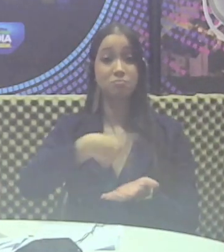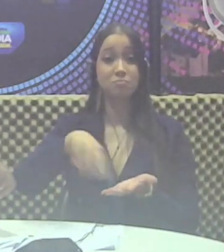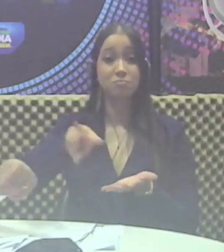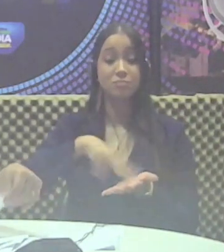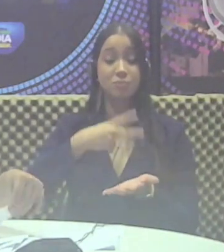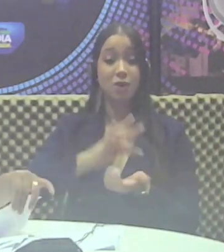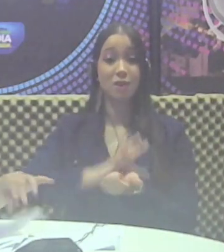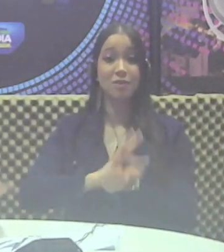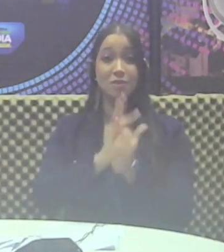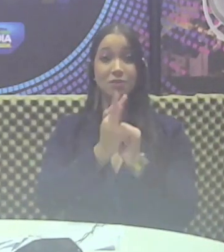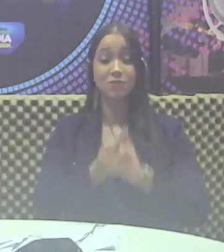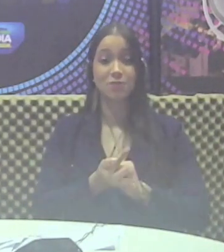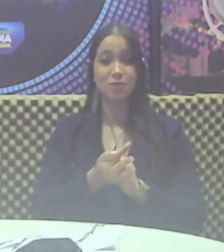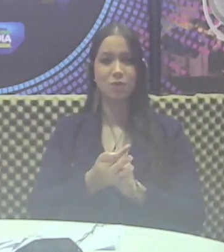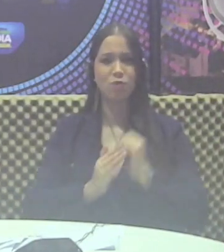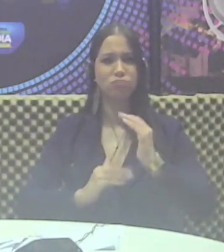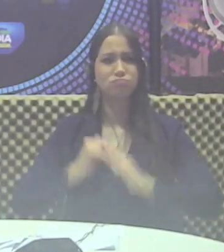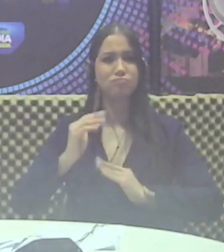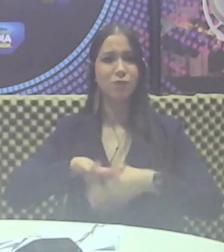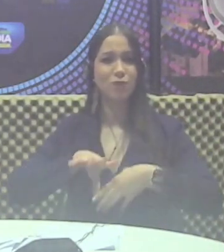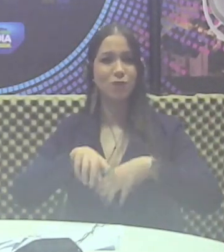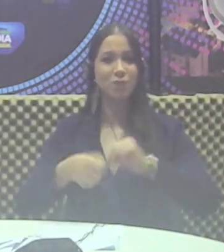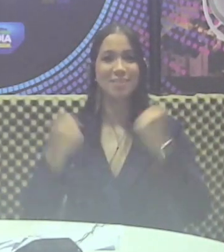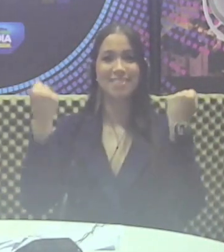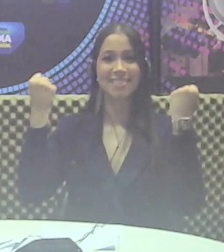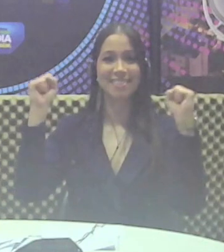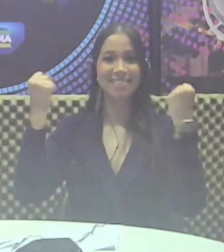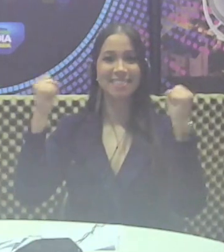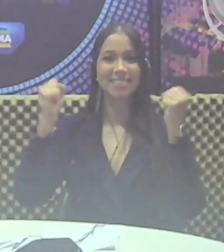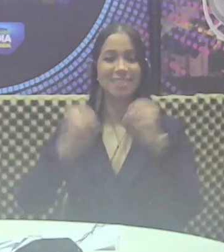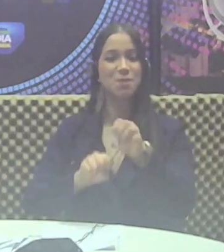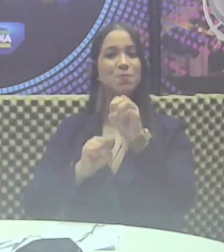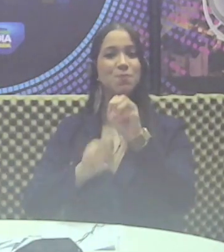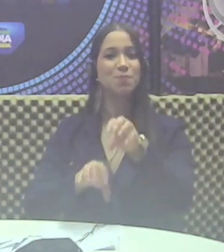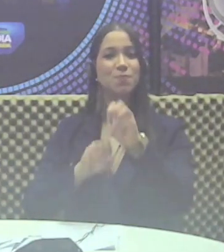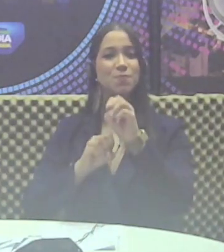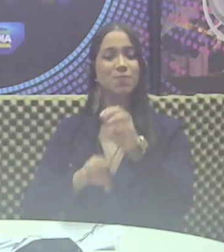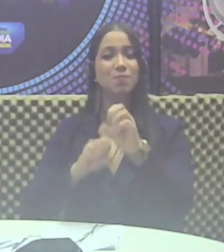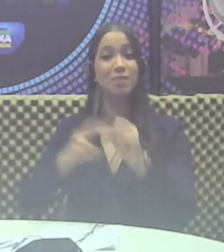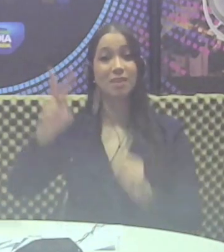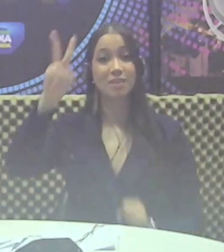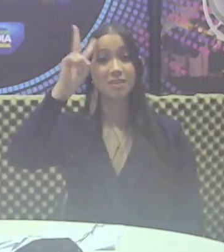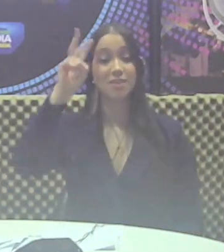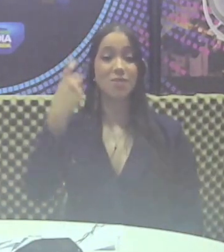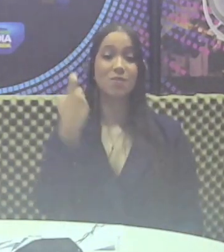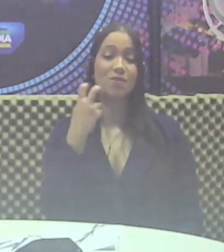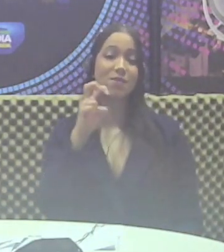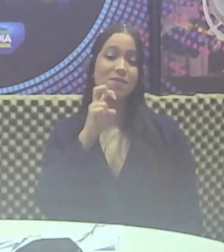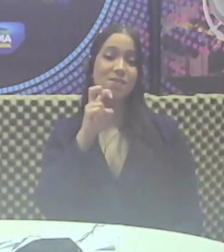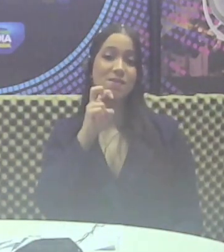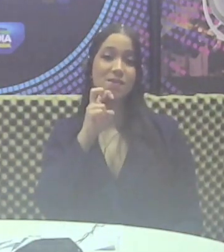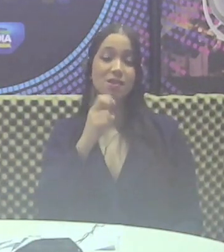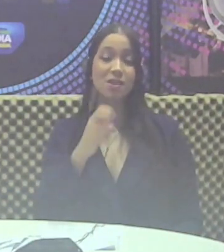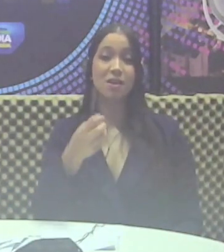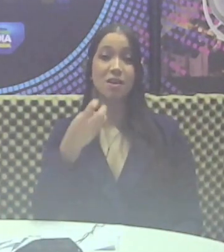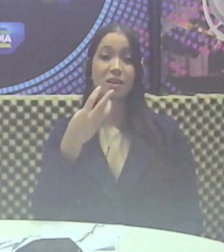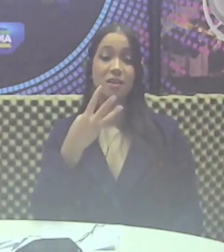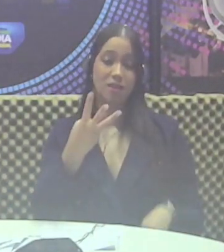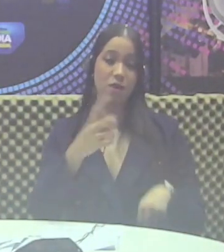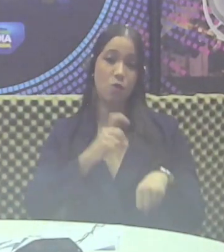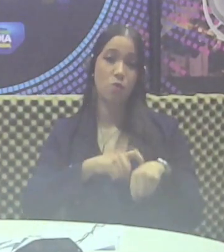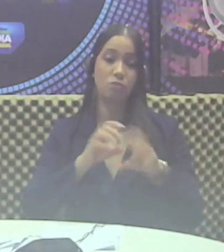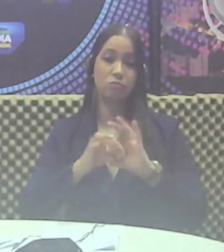FUTEL, todos profissionais de Educação Física, que ministrarão aulas de segunda a quinta em 3 diferentes